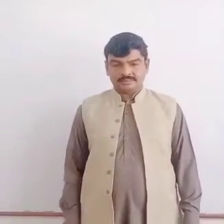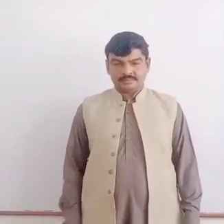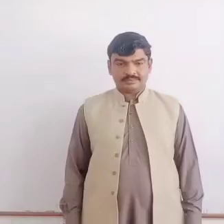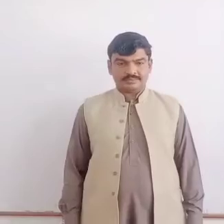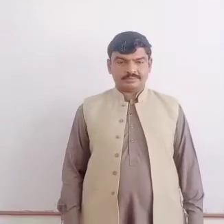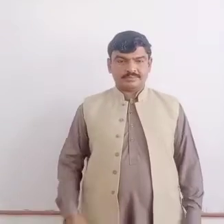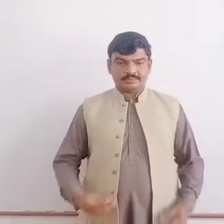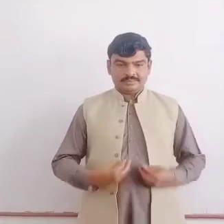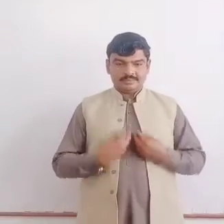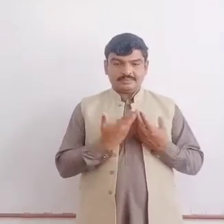खुशहाल,